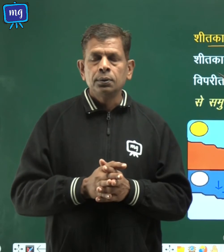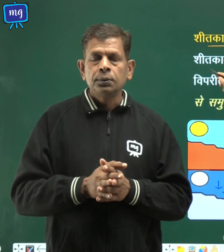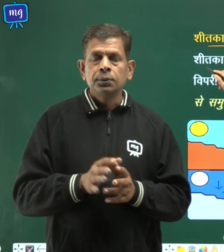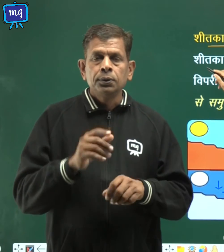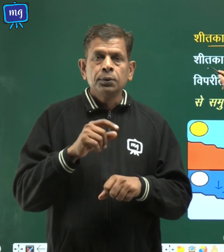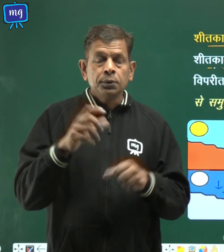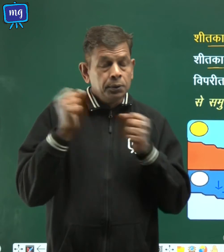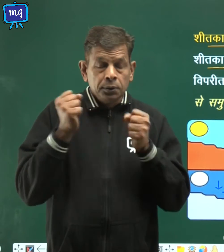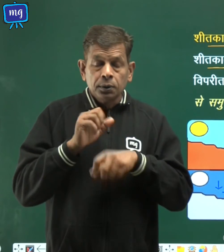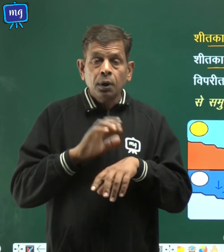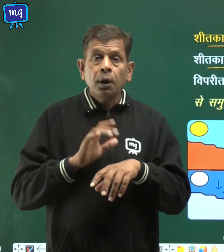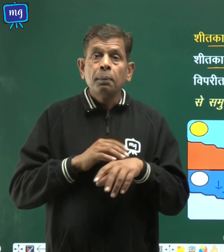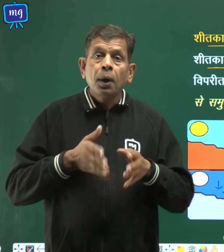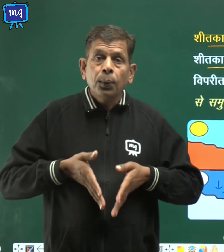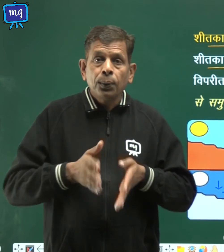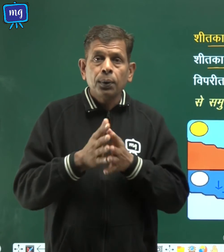शीतकाल में